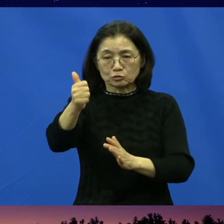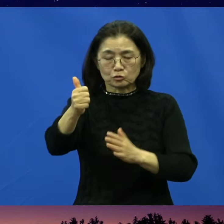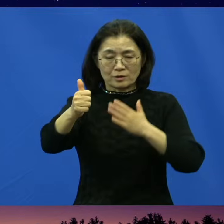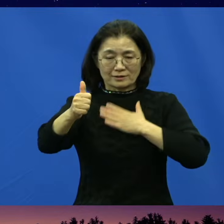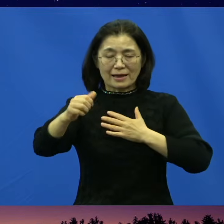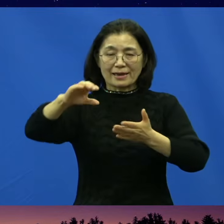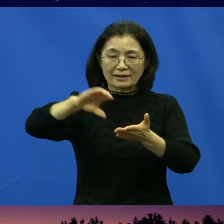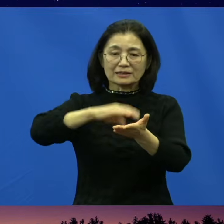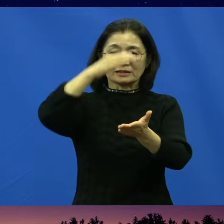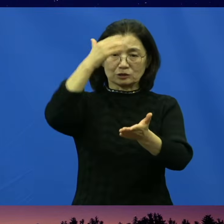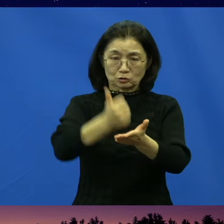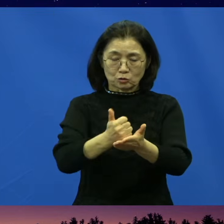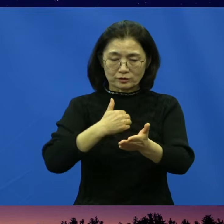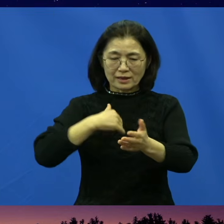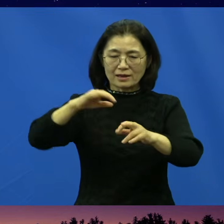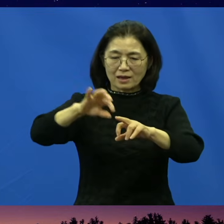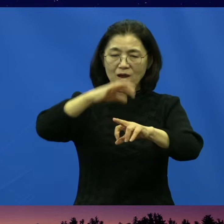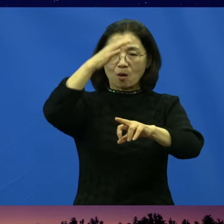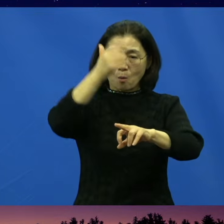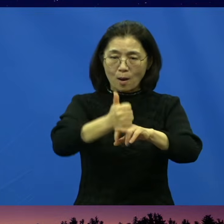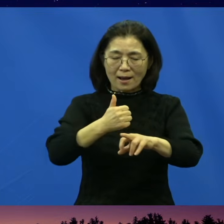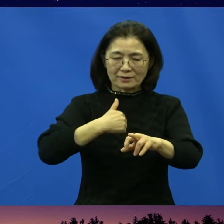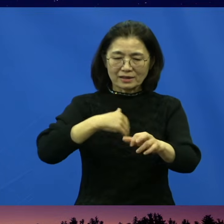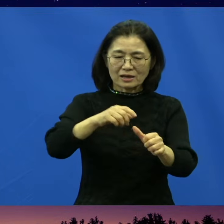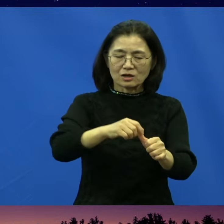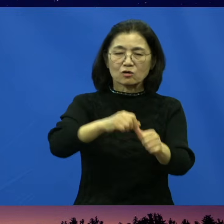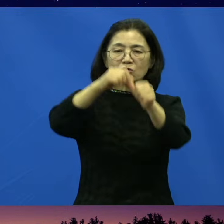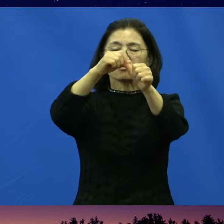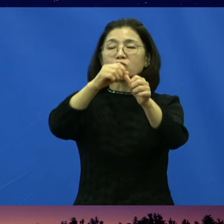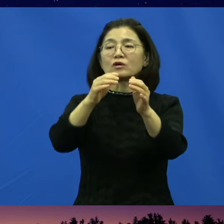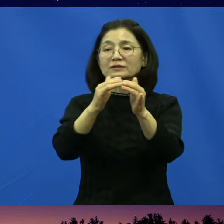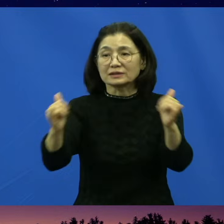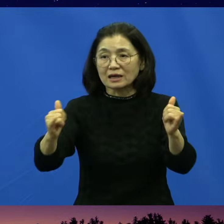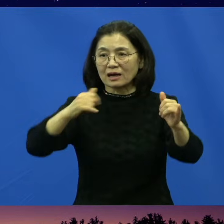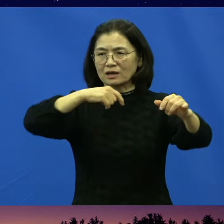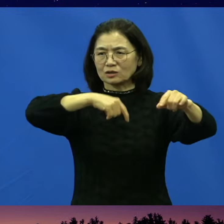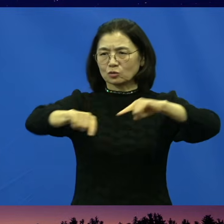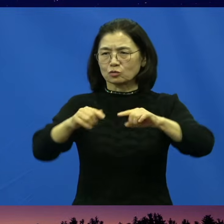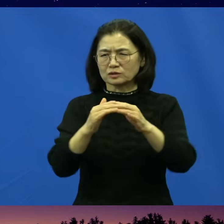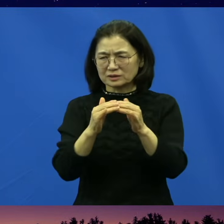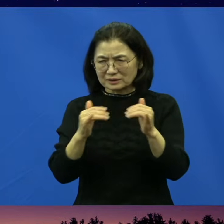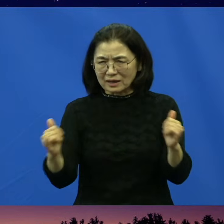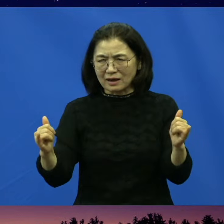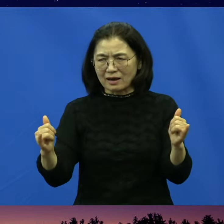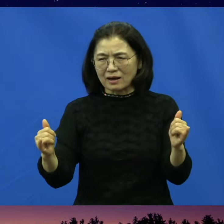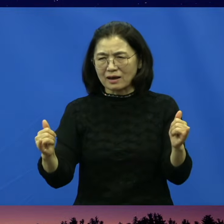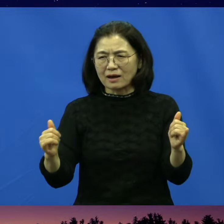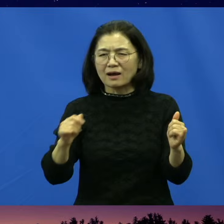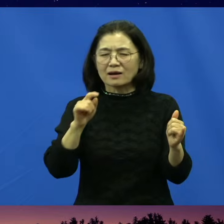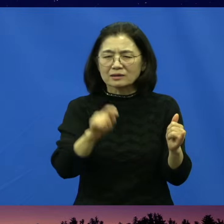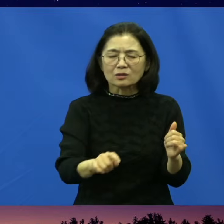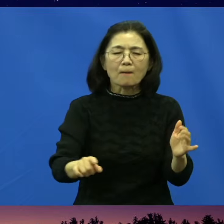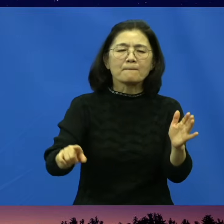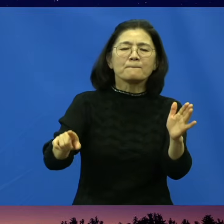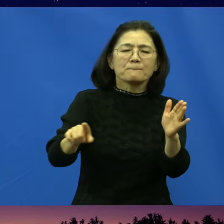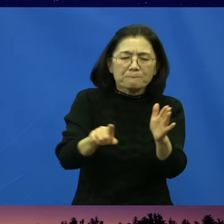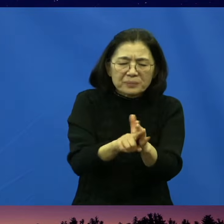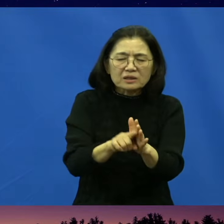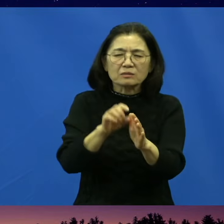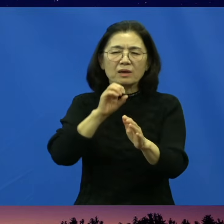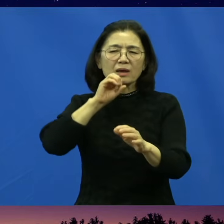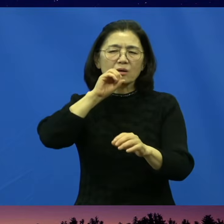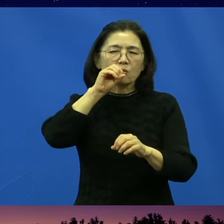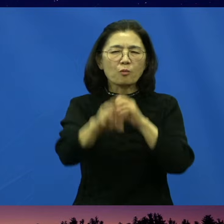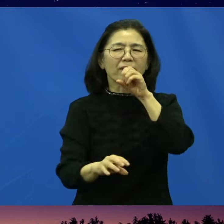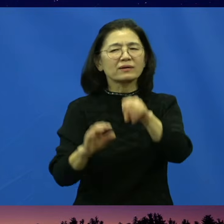그리스도, 나의 왕, 나의 구원자, 나의 통치자, 그 신앙의 고백으로